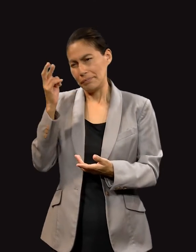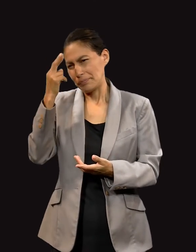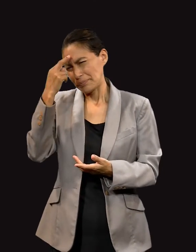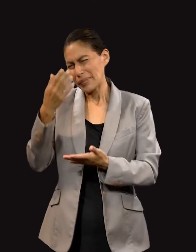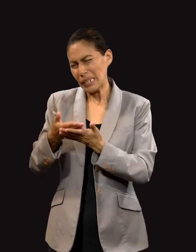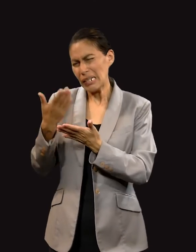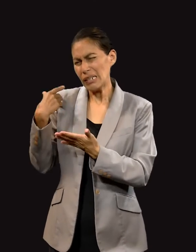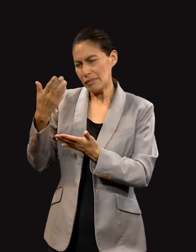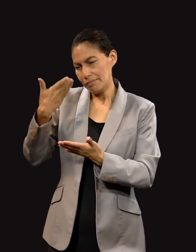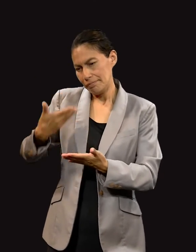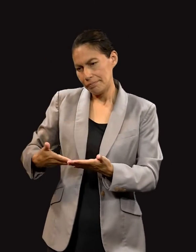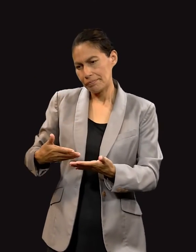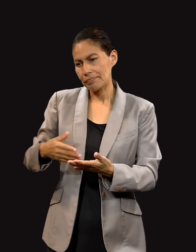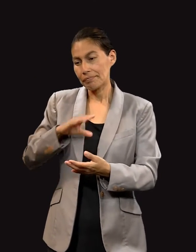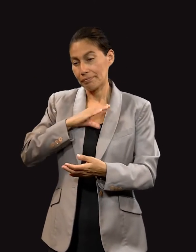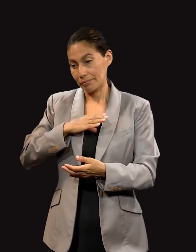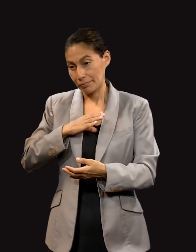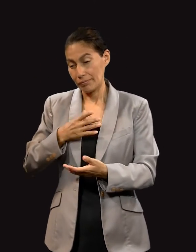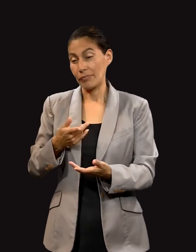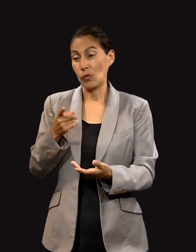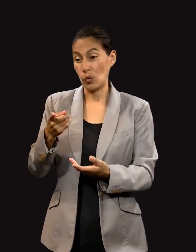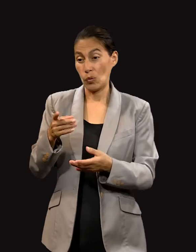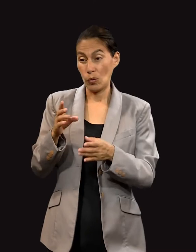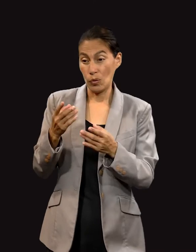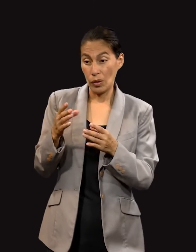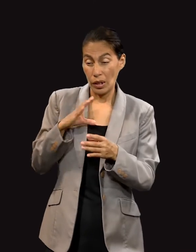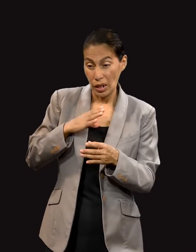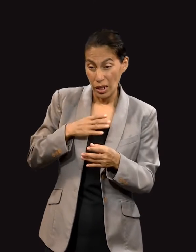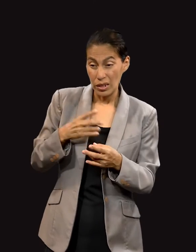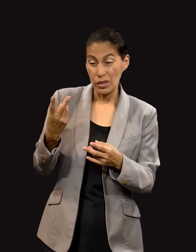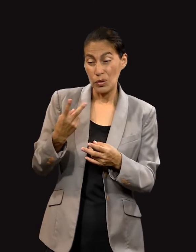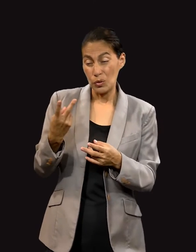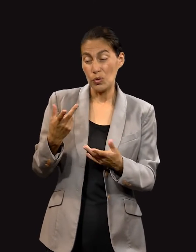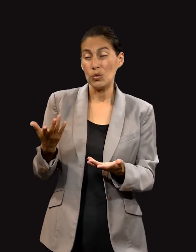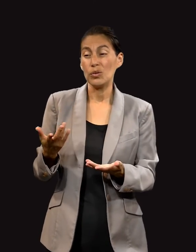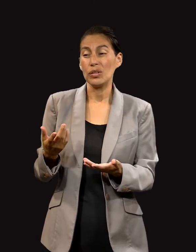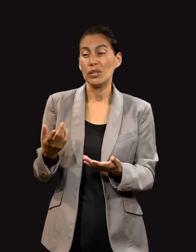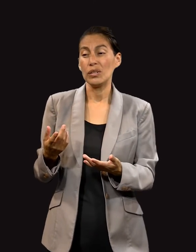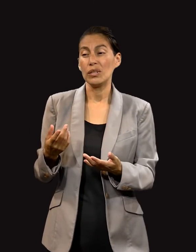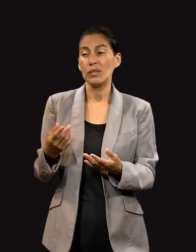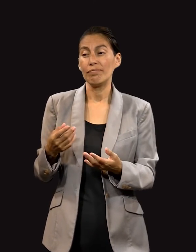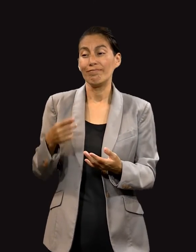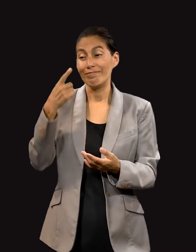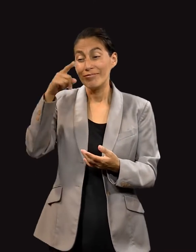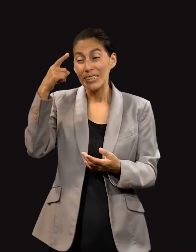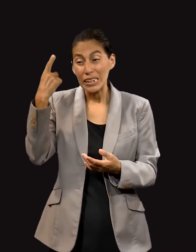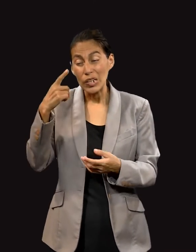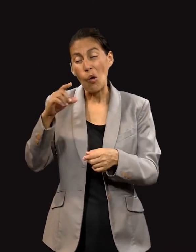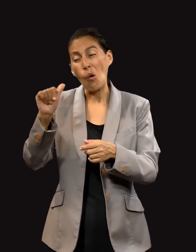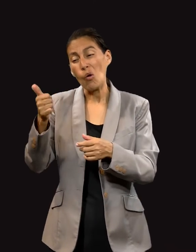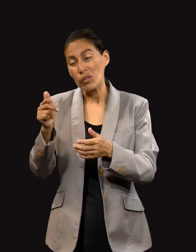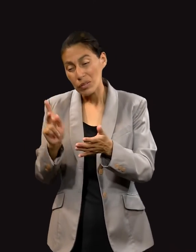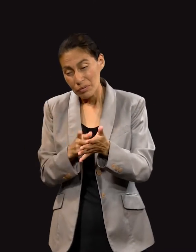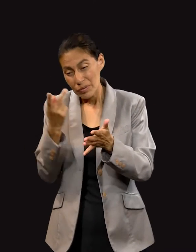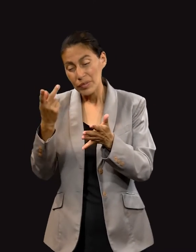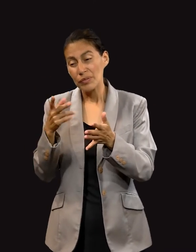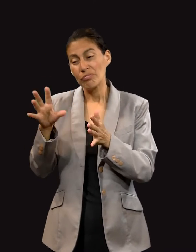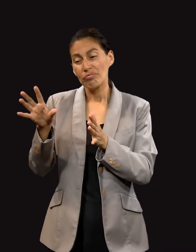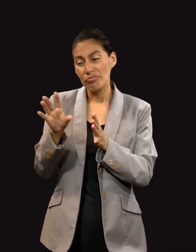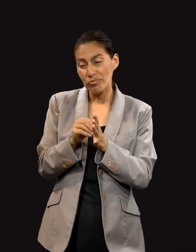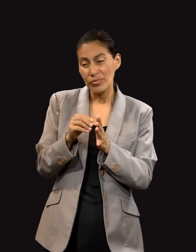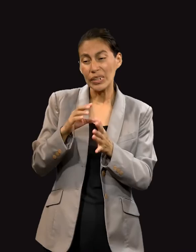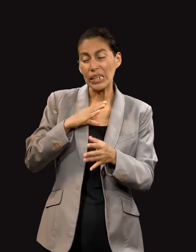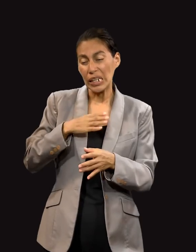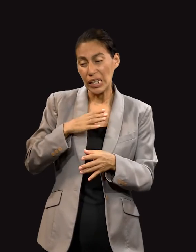cáncer. Entonces le dije, bueno, ya eres mi hermano y pues es más fácil que te dé, ¿no? Entonces, pues esa fue la